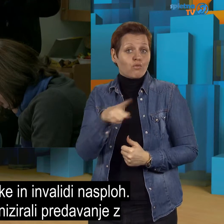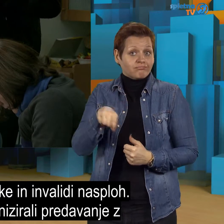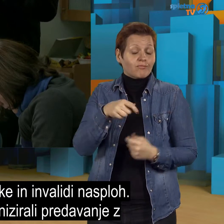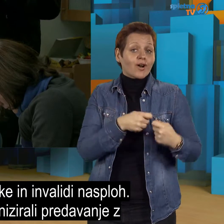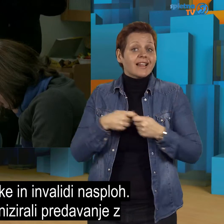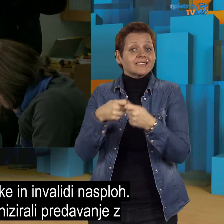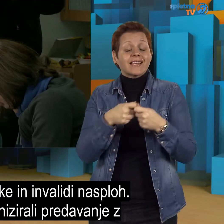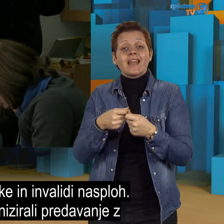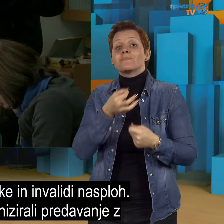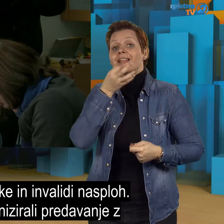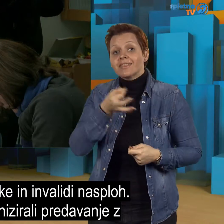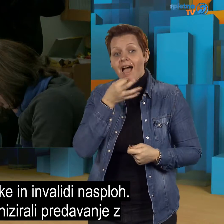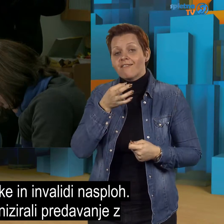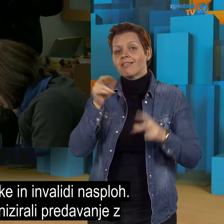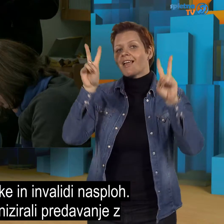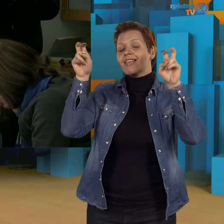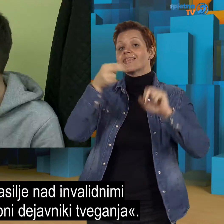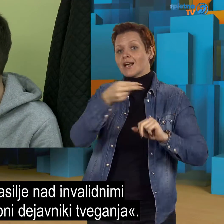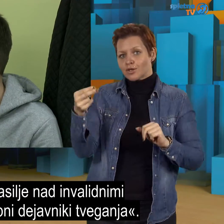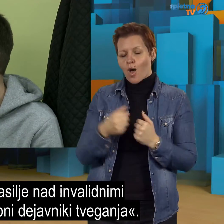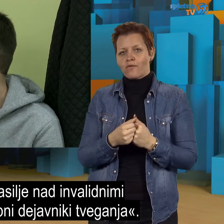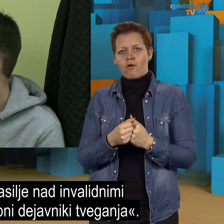Zato so organizirali predavanje z naslovom